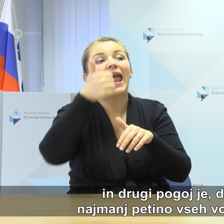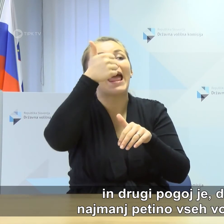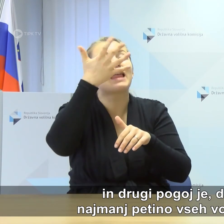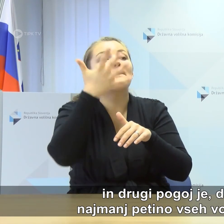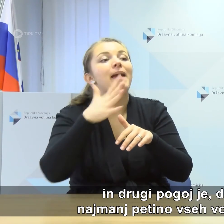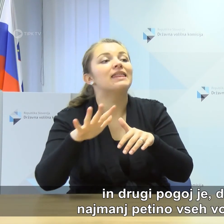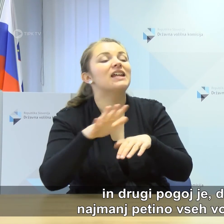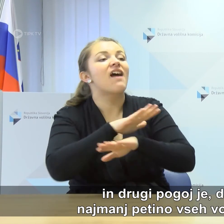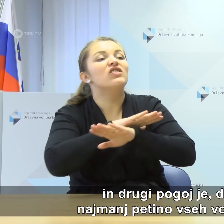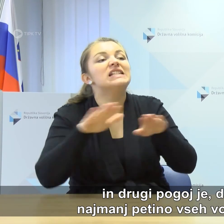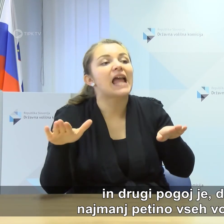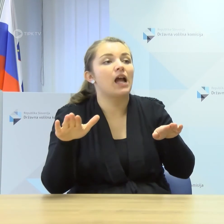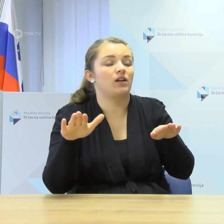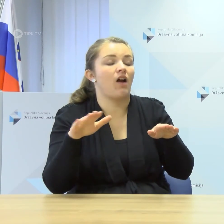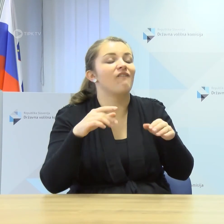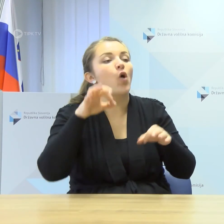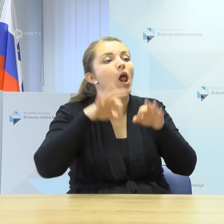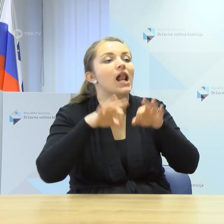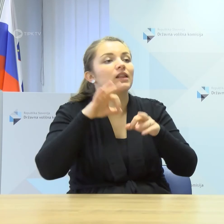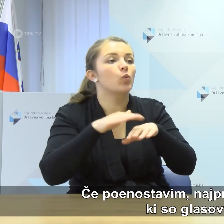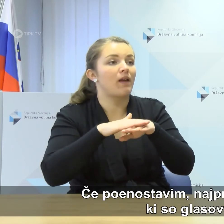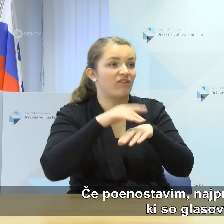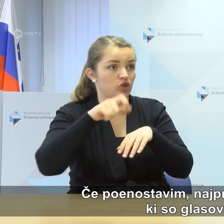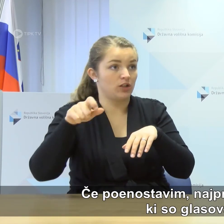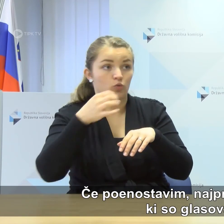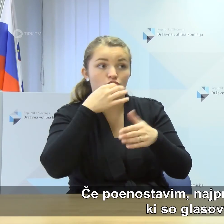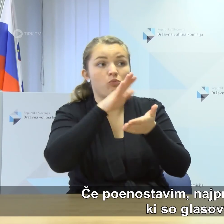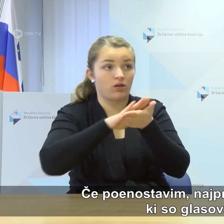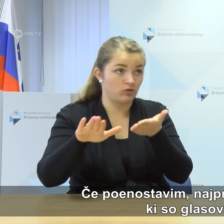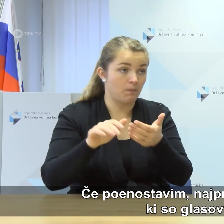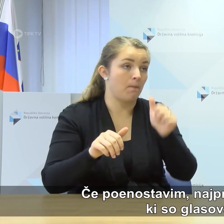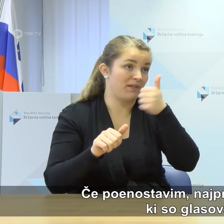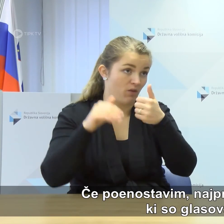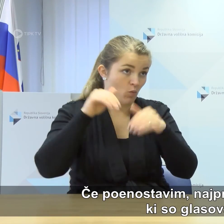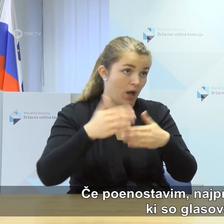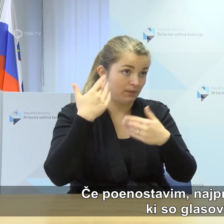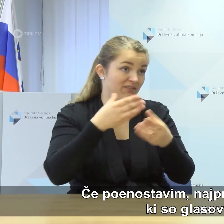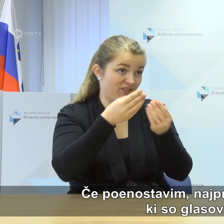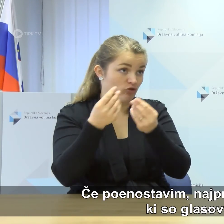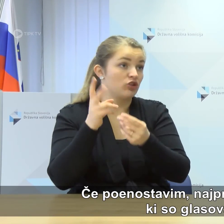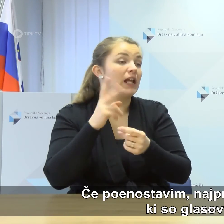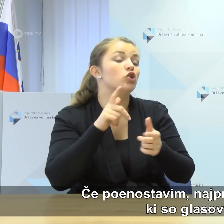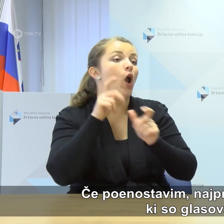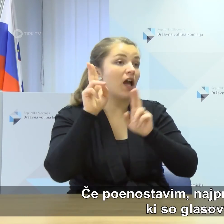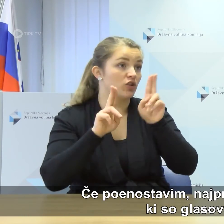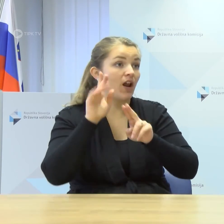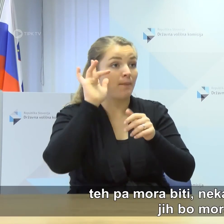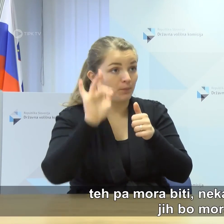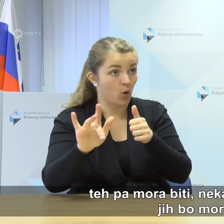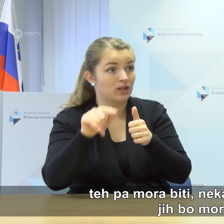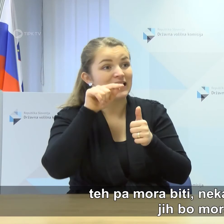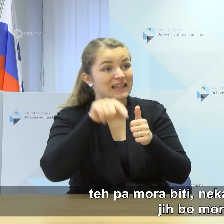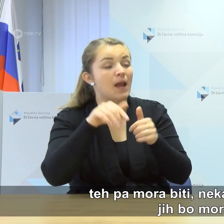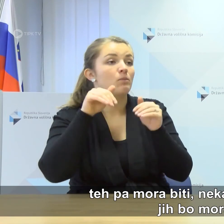upravičencev. Če poenostavim, najprej mora biti večina, ki so glasovali proti, teh mora biti pa nekaj